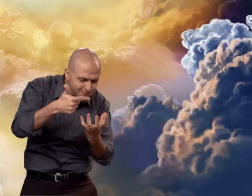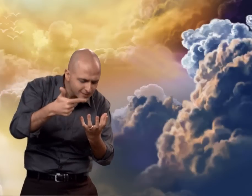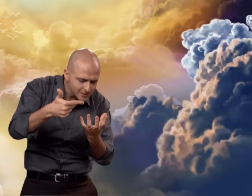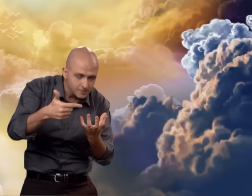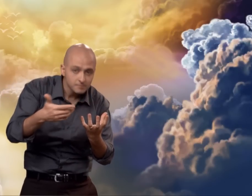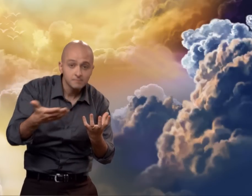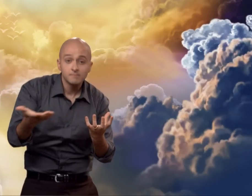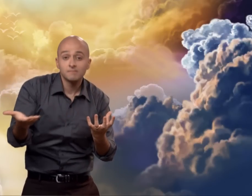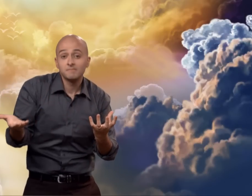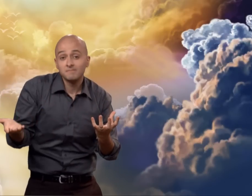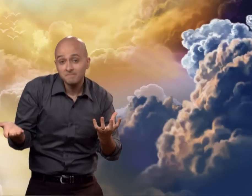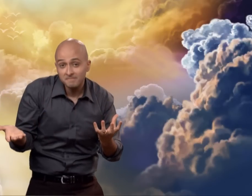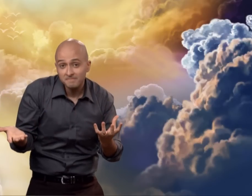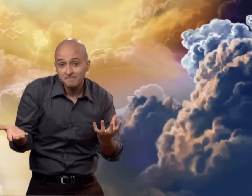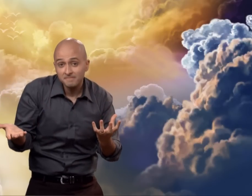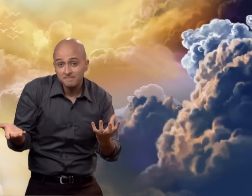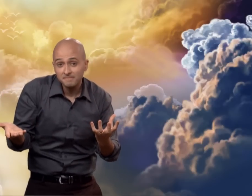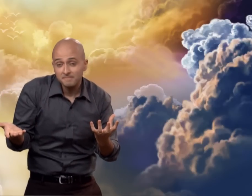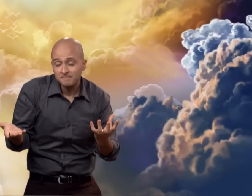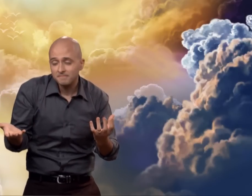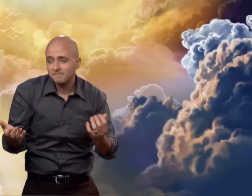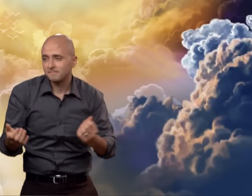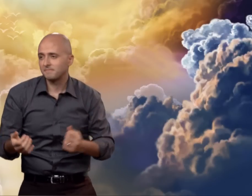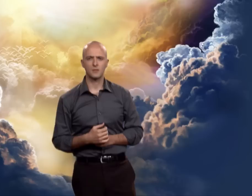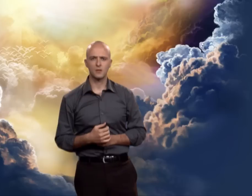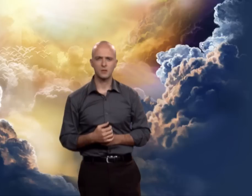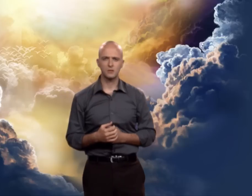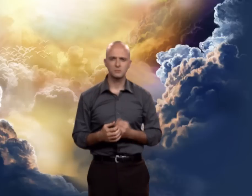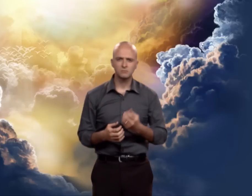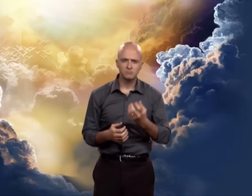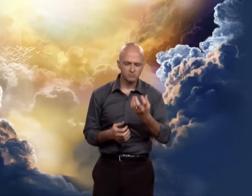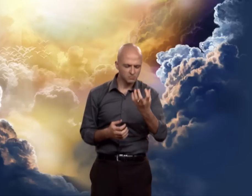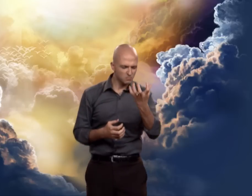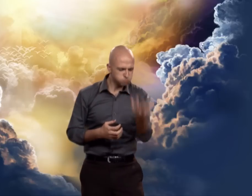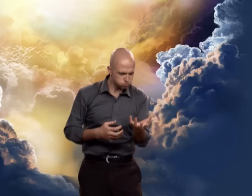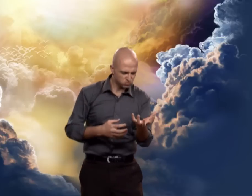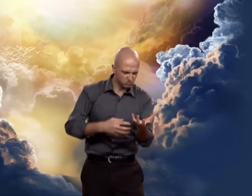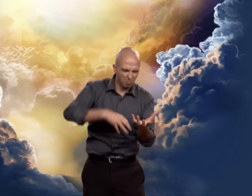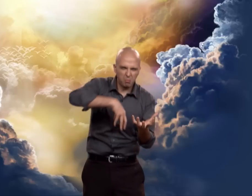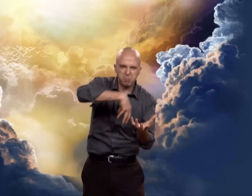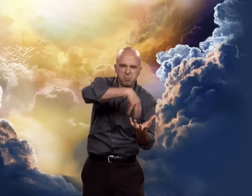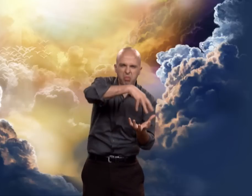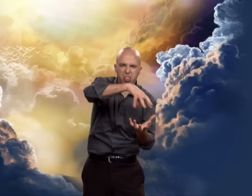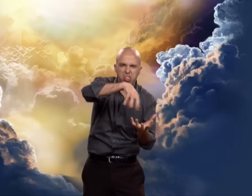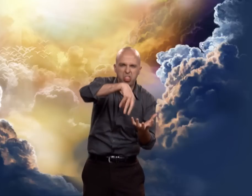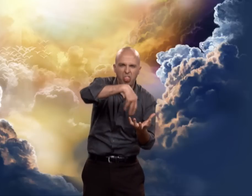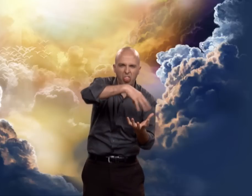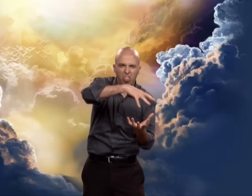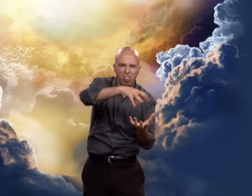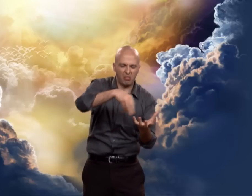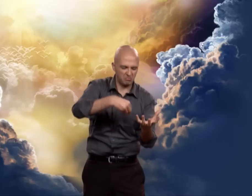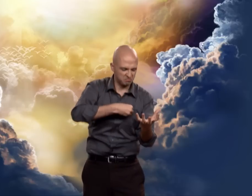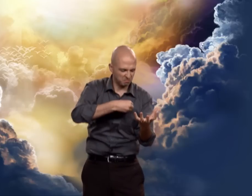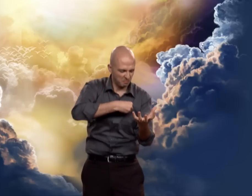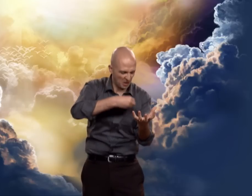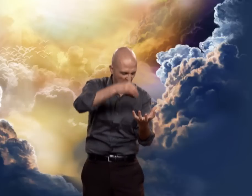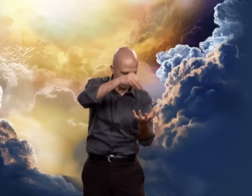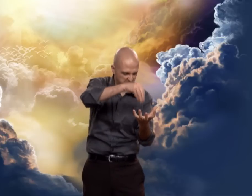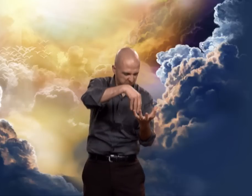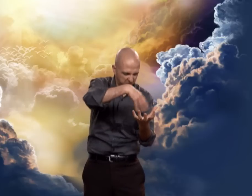teu louvor. Aqueles que descem à cova não podem esperar pela tua fidelidade. Os vivos, somente